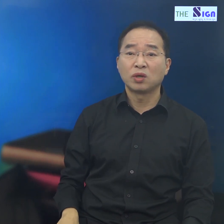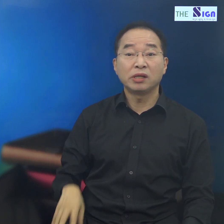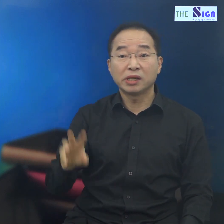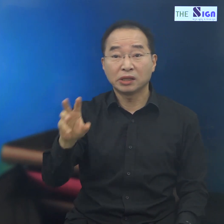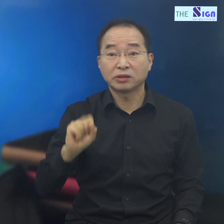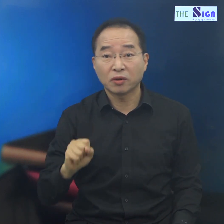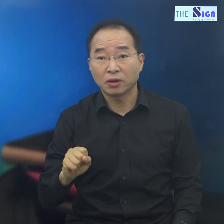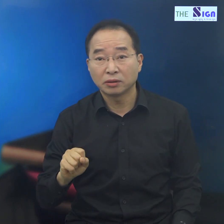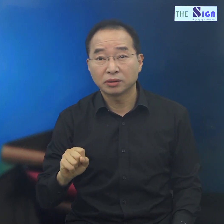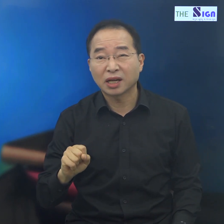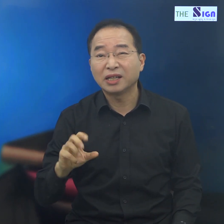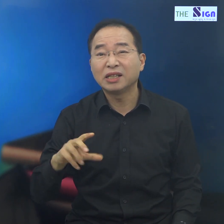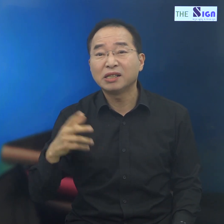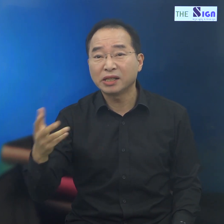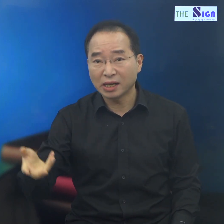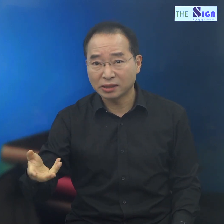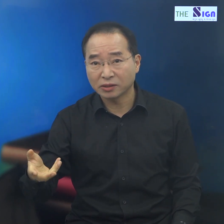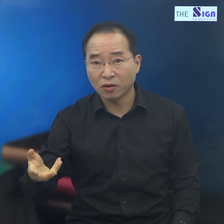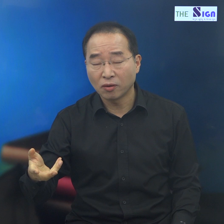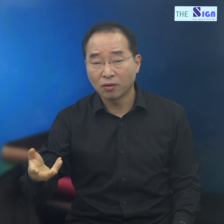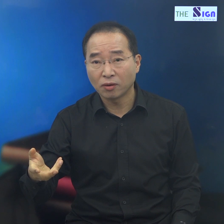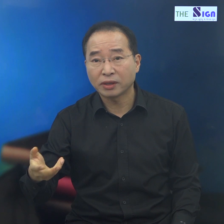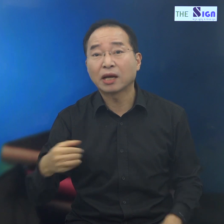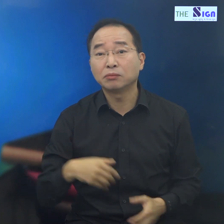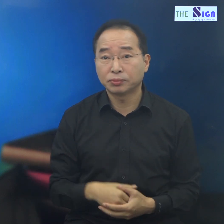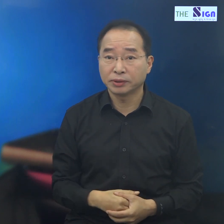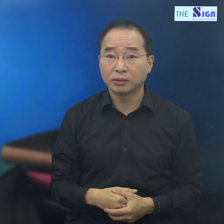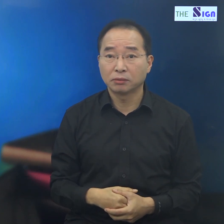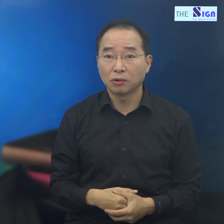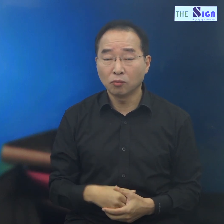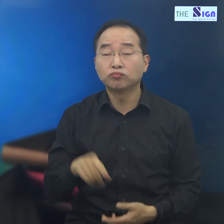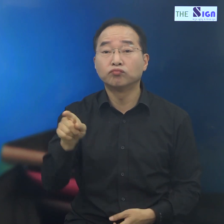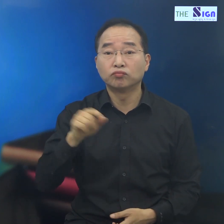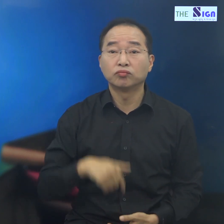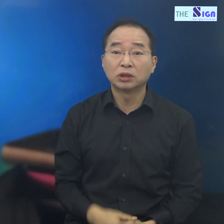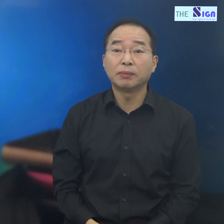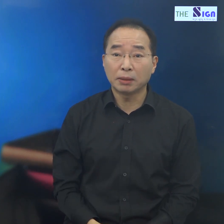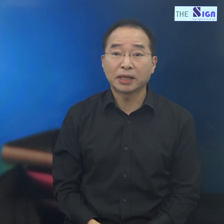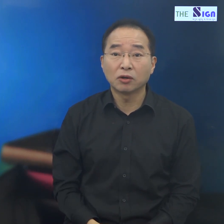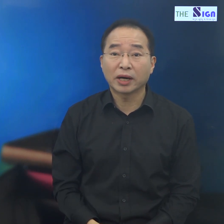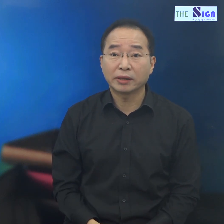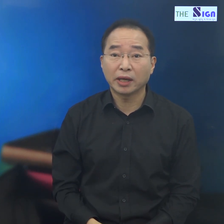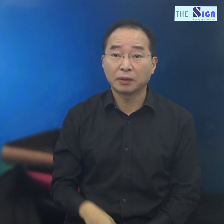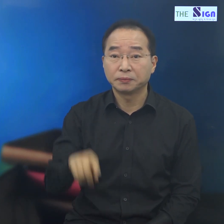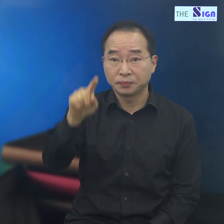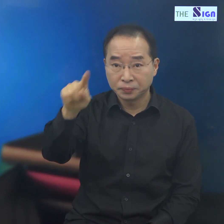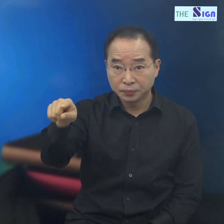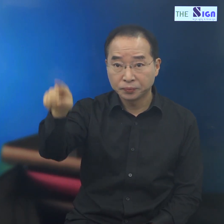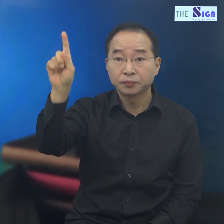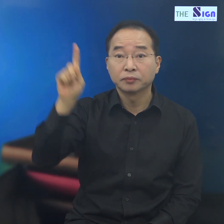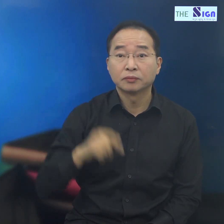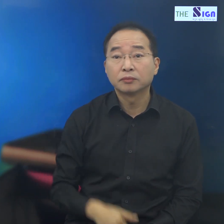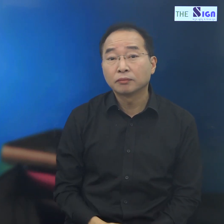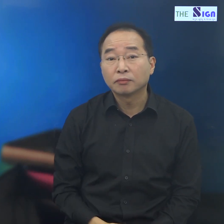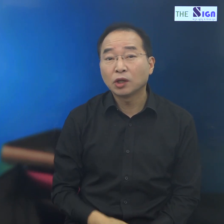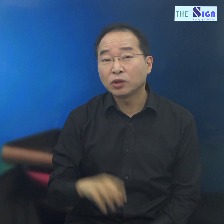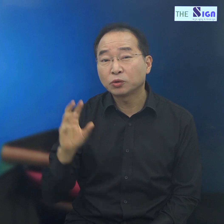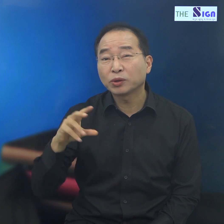일리가 있어, 약간 일리가 있어 라는 부분이에요. 그 말이 맞는 것 같네. 근데 여기 또 다른